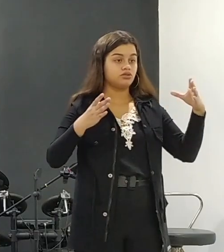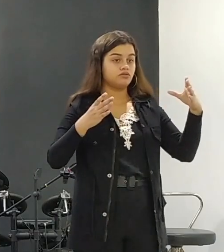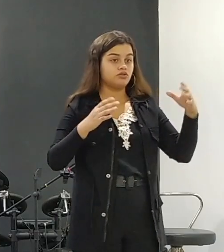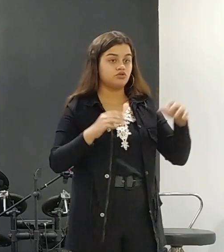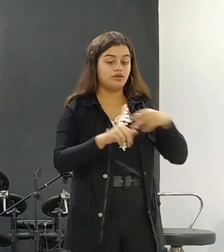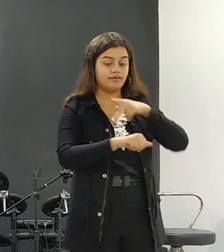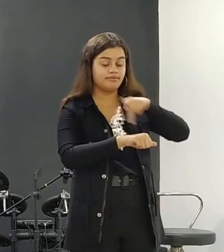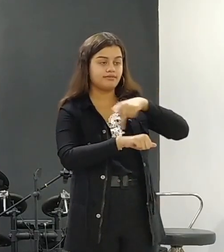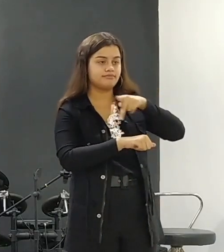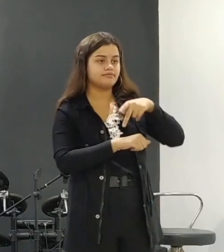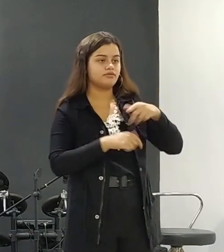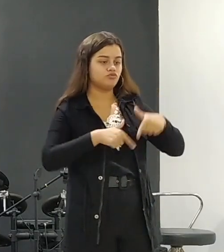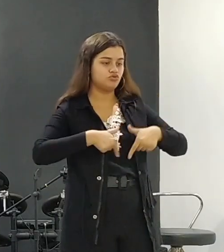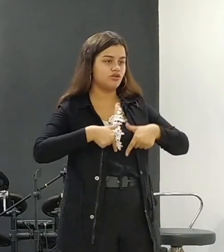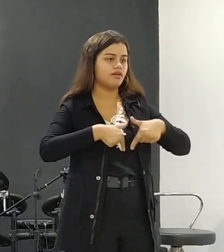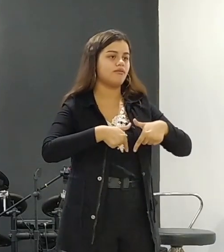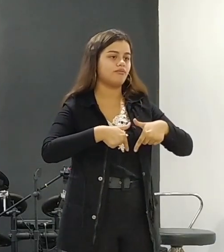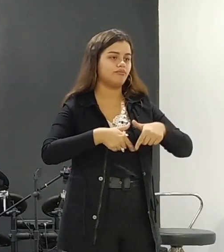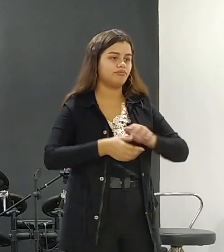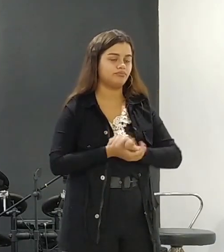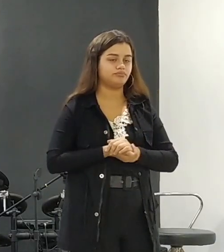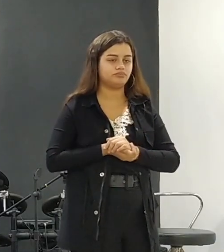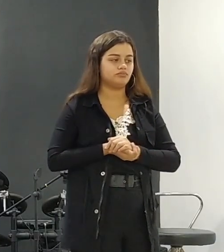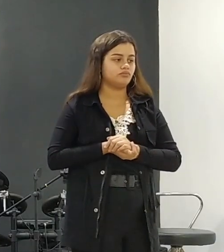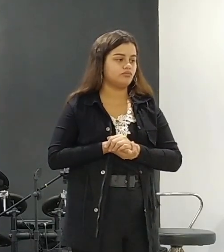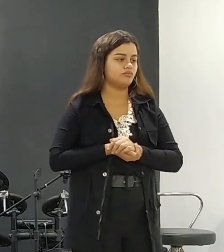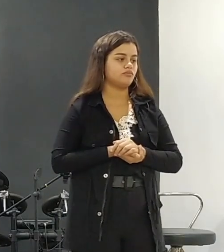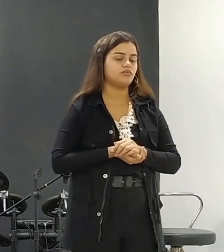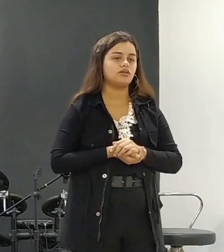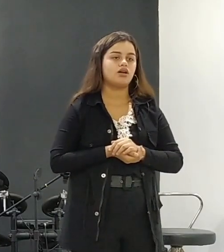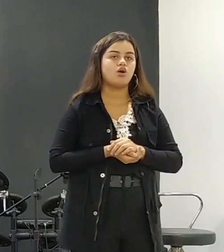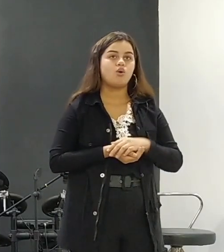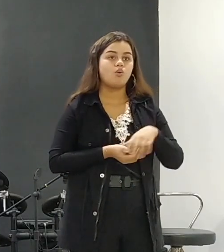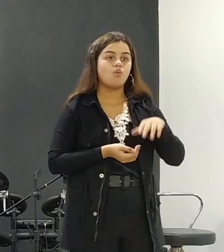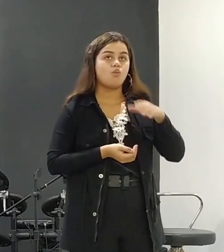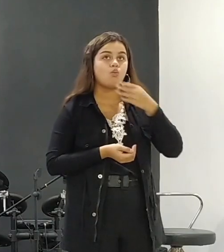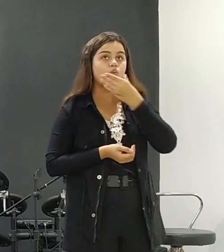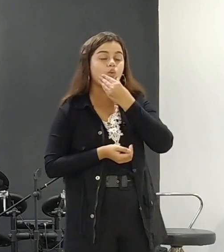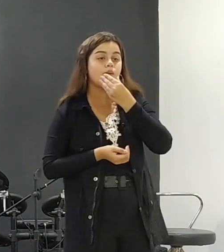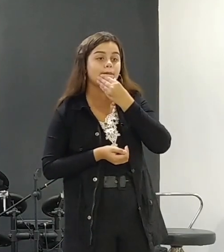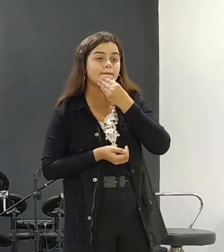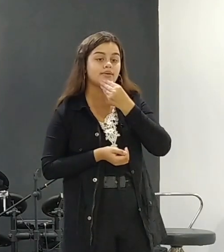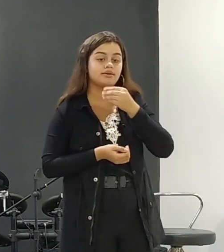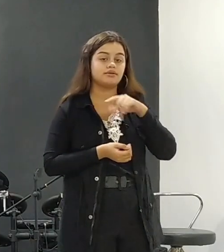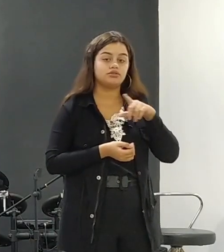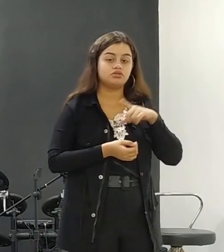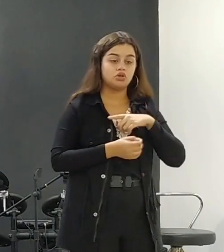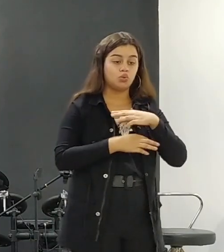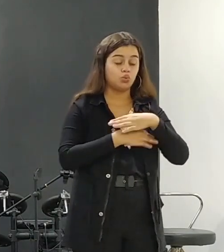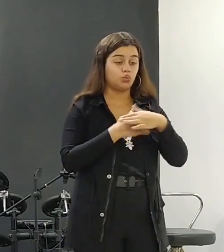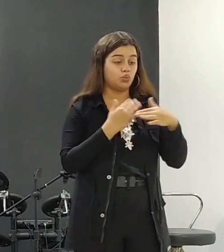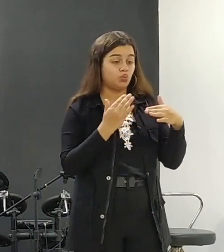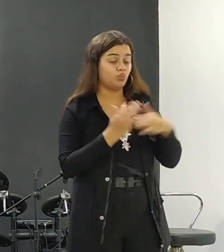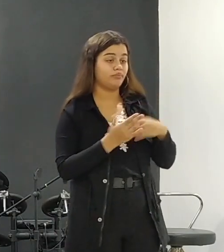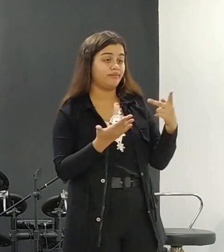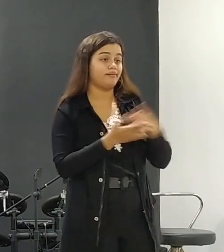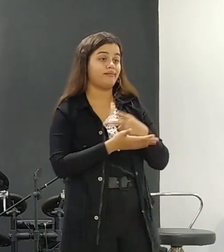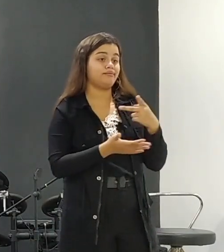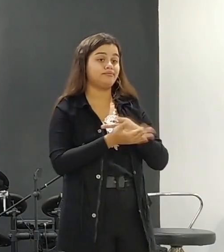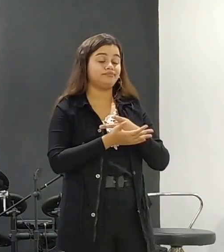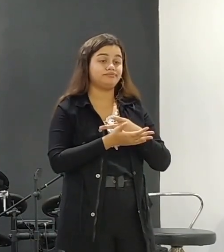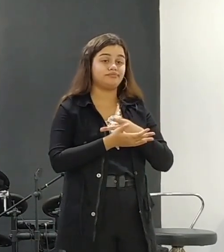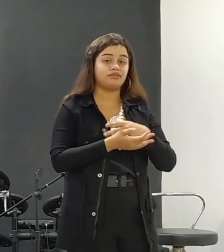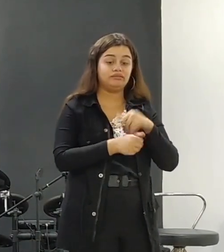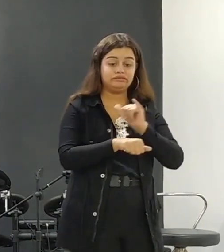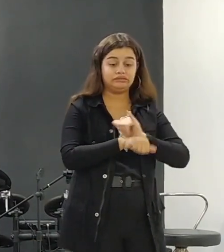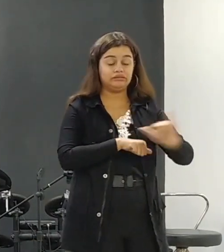Israel. Olha bem. Depois, aquele homem que tinha tudo para dar errado, que foi um enganador, que foi um mentiroso, que